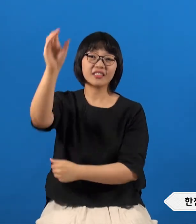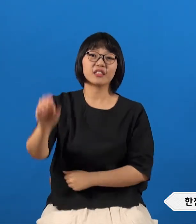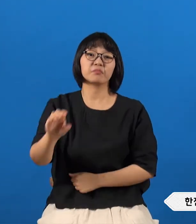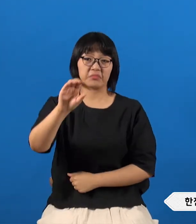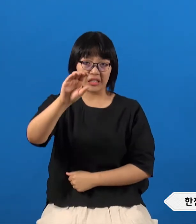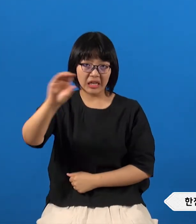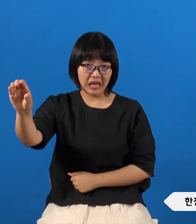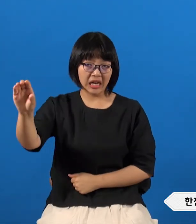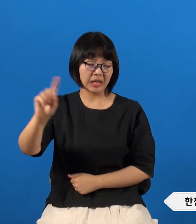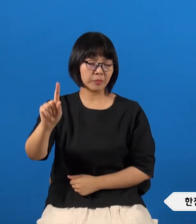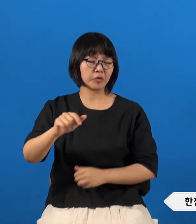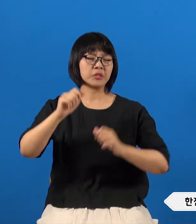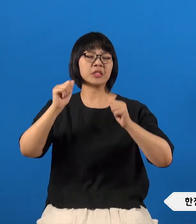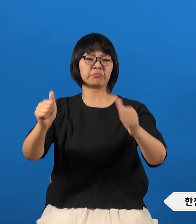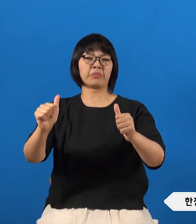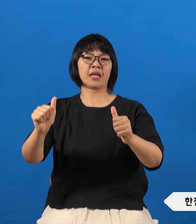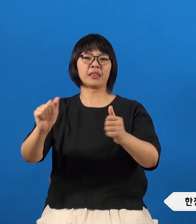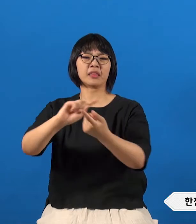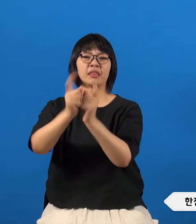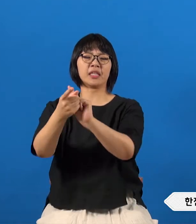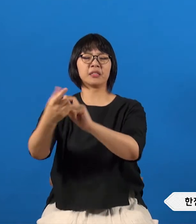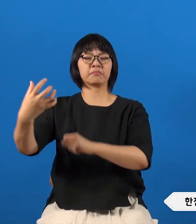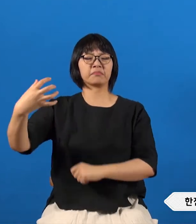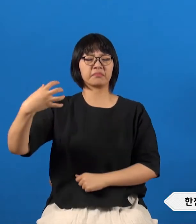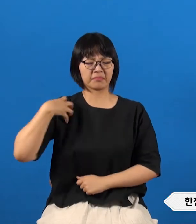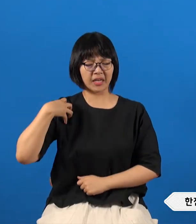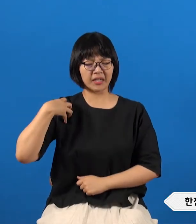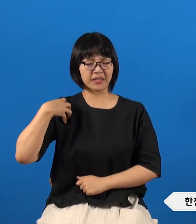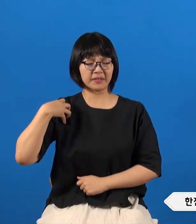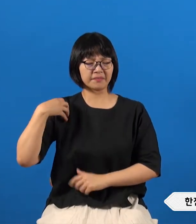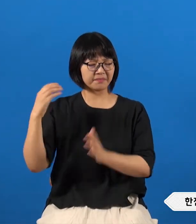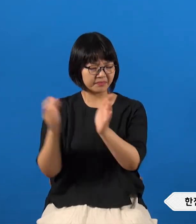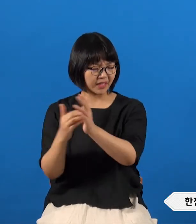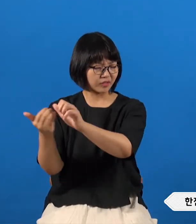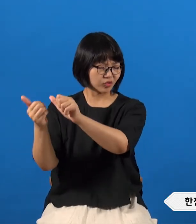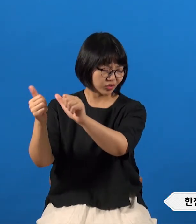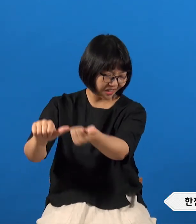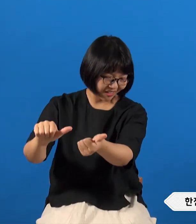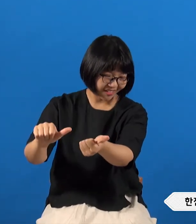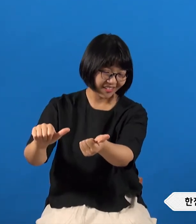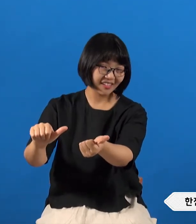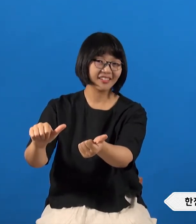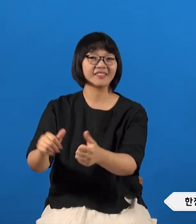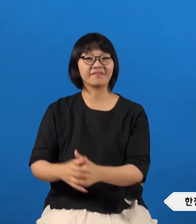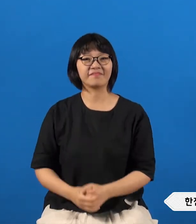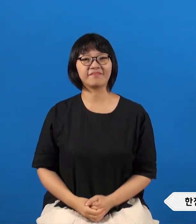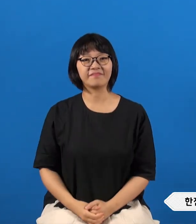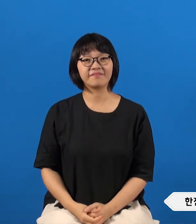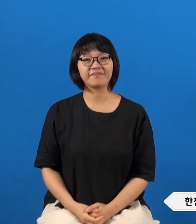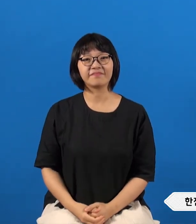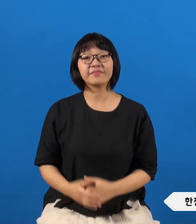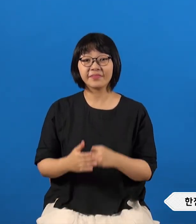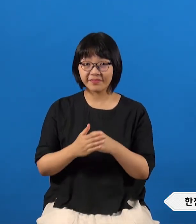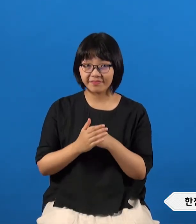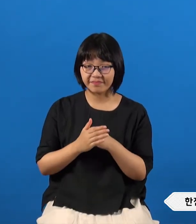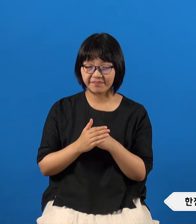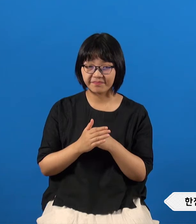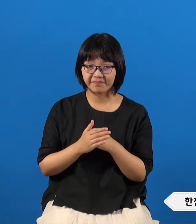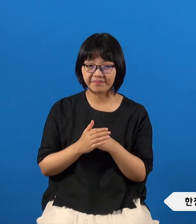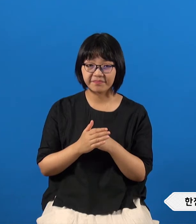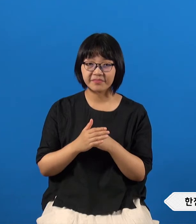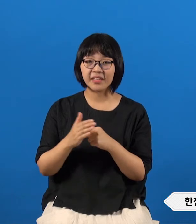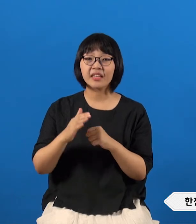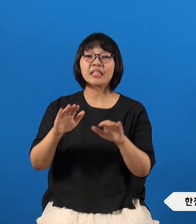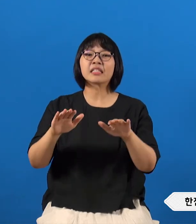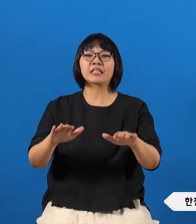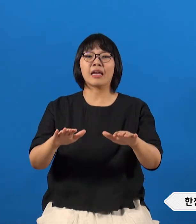받을 저주와 심판을, 지옥의 심판을 대신 다 받으시고 돌아가셨습니다. 그래서